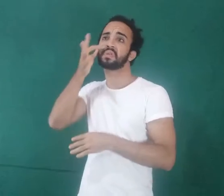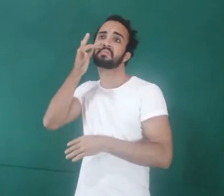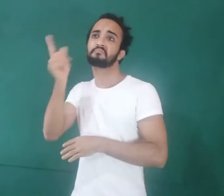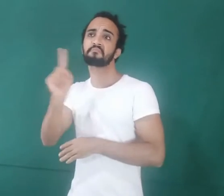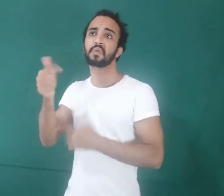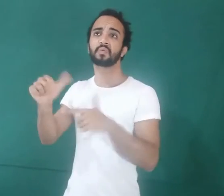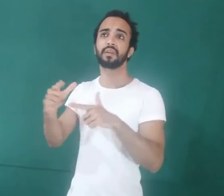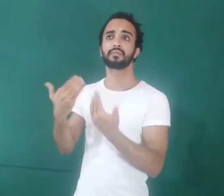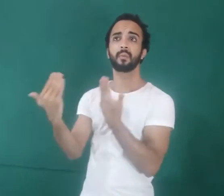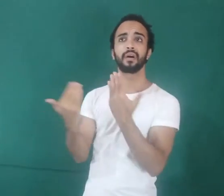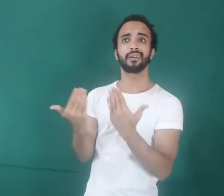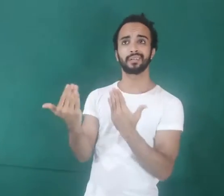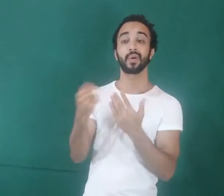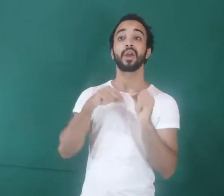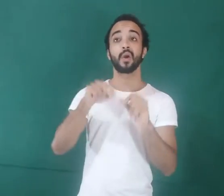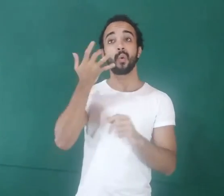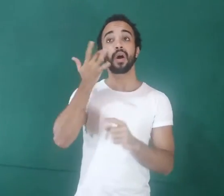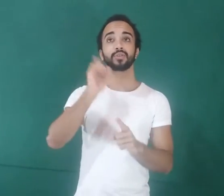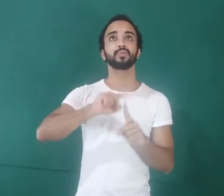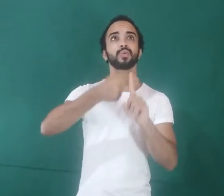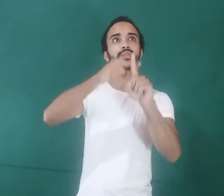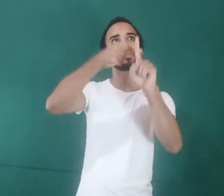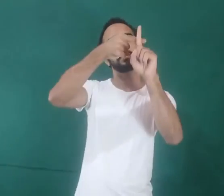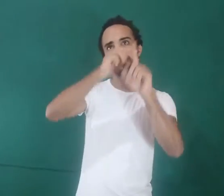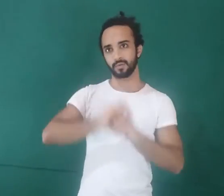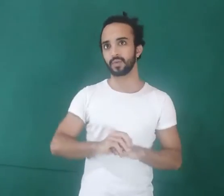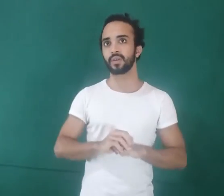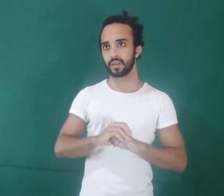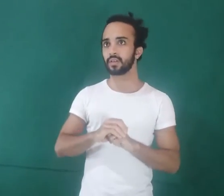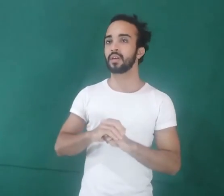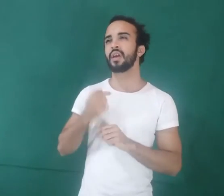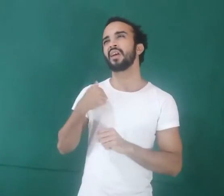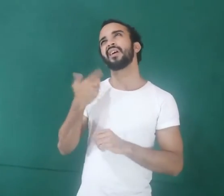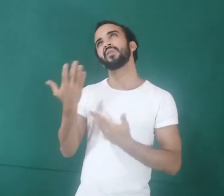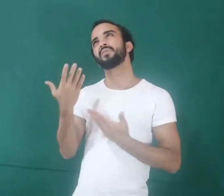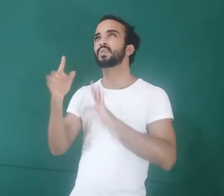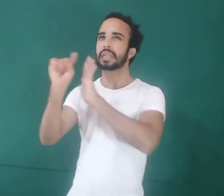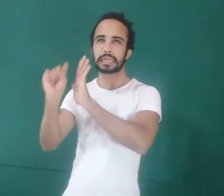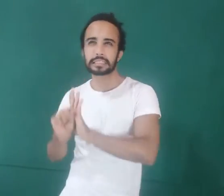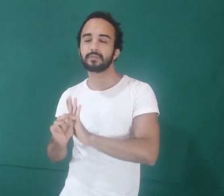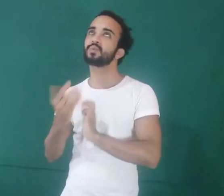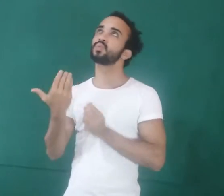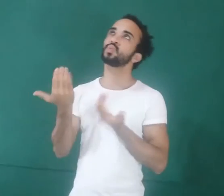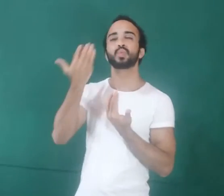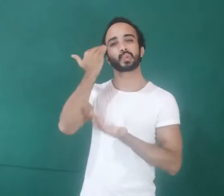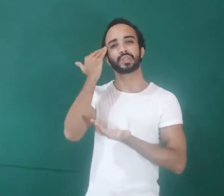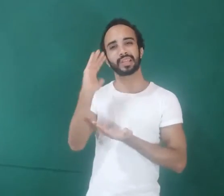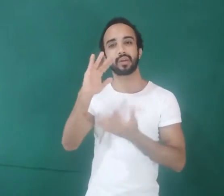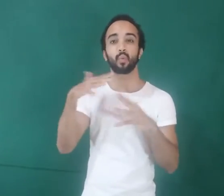do lado negativo. Eu tenho a sensação de que o lado positivo, ele não... Não, nem sei. Eu acho que o lado negativo, eu não sei qual é o lado